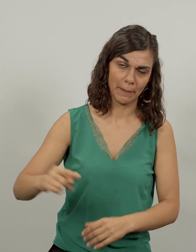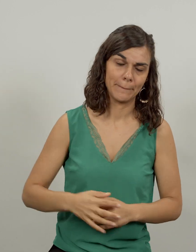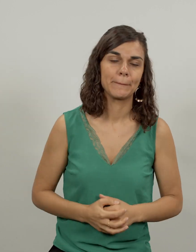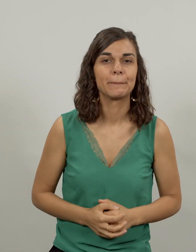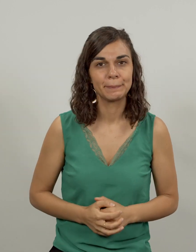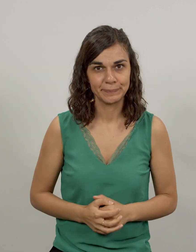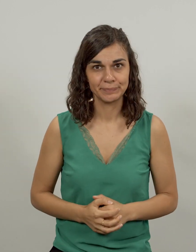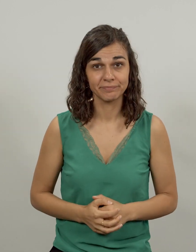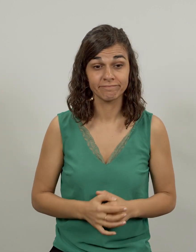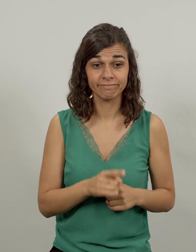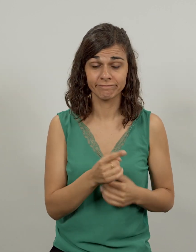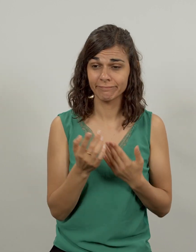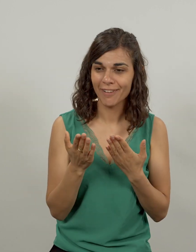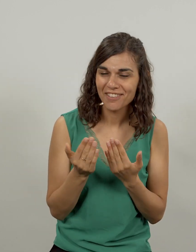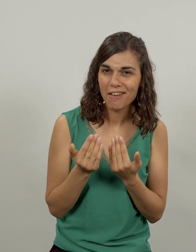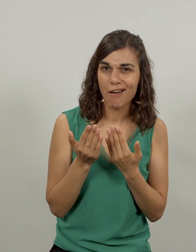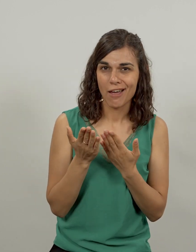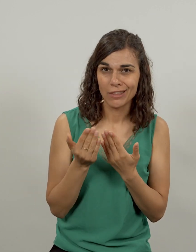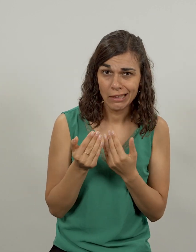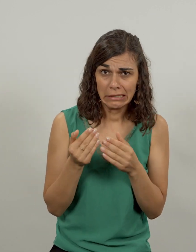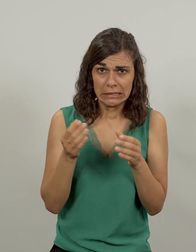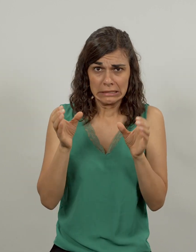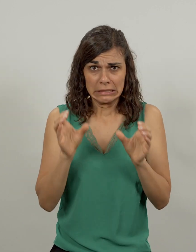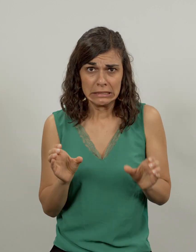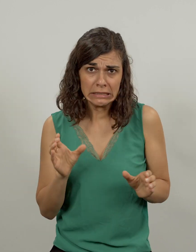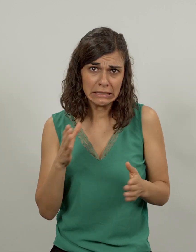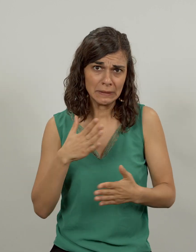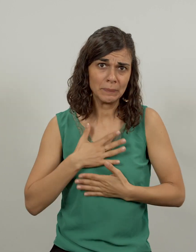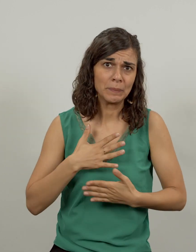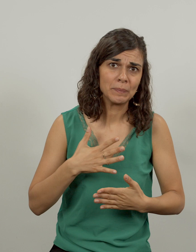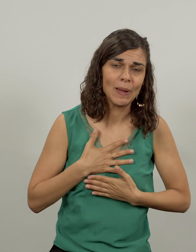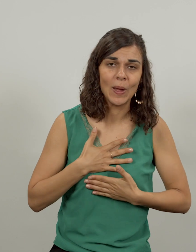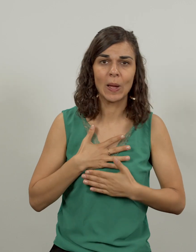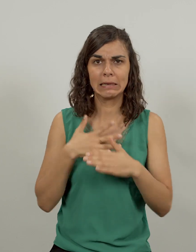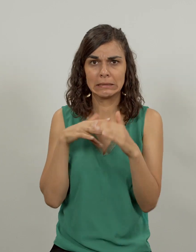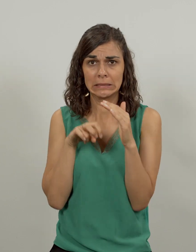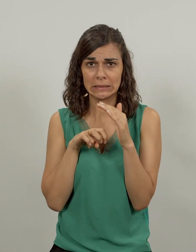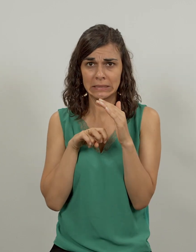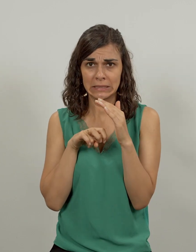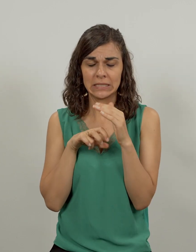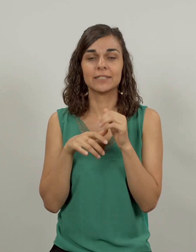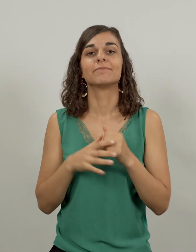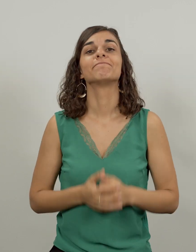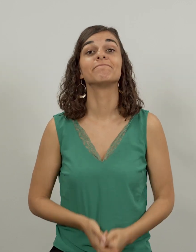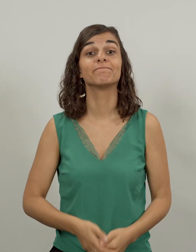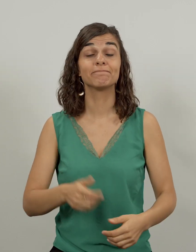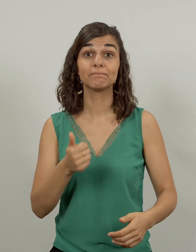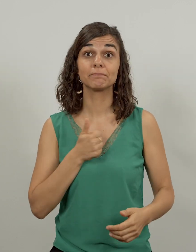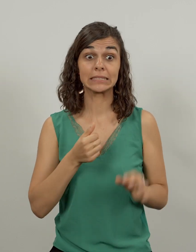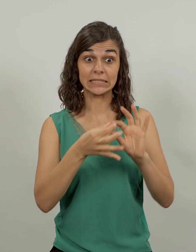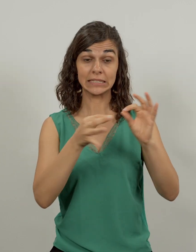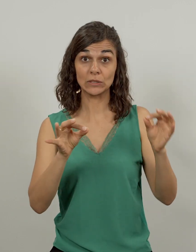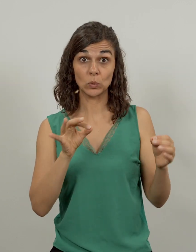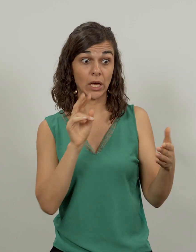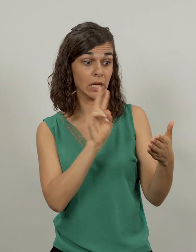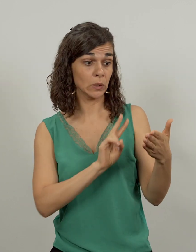pas le trouver. Et il attend, il a peur, il est dans un trou. Quand j'ai lu ça,